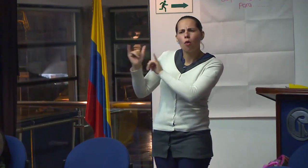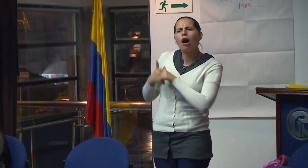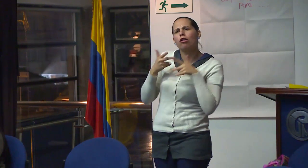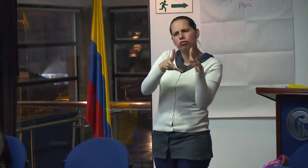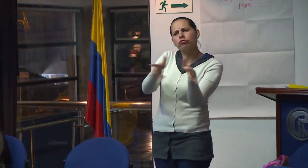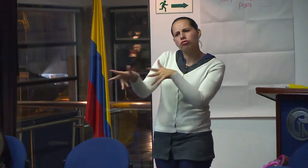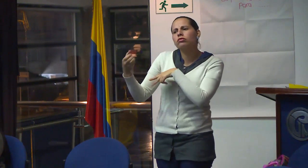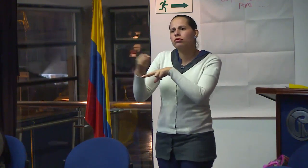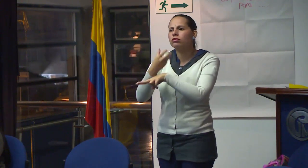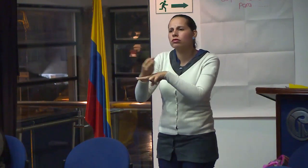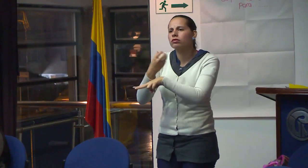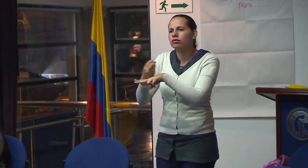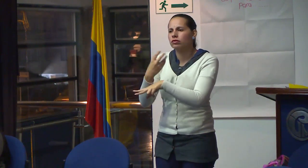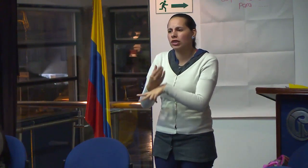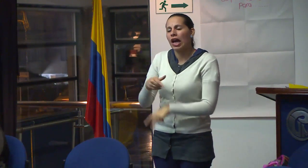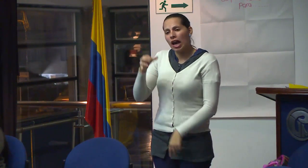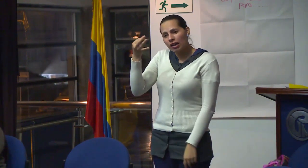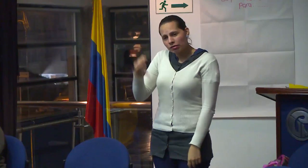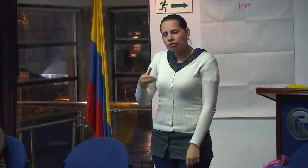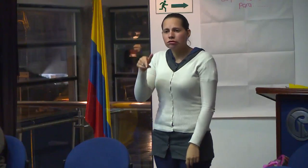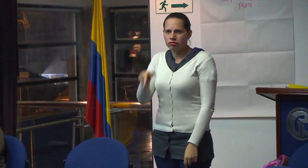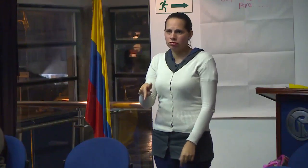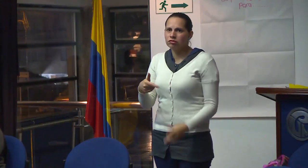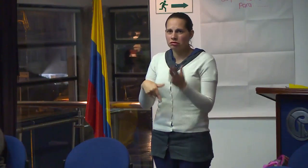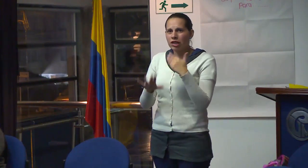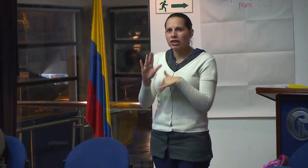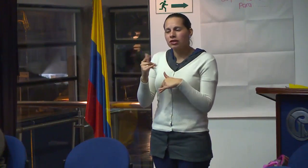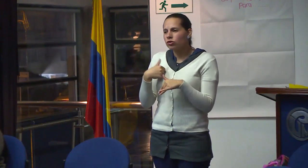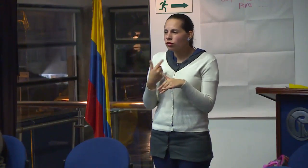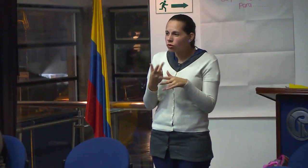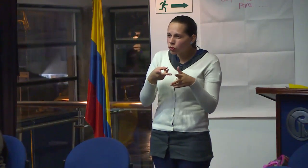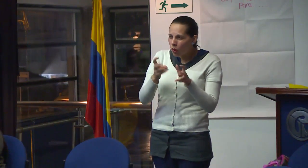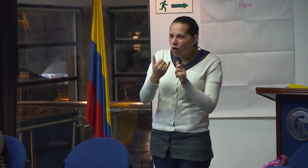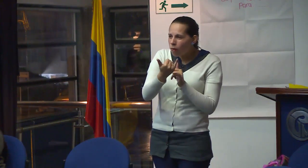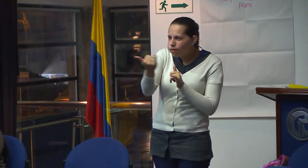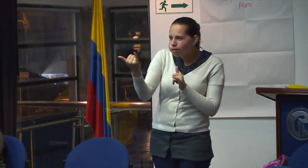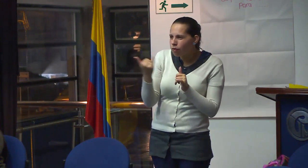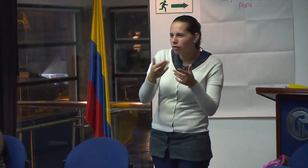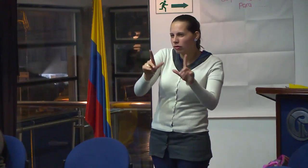Desde ahí tienen un gran peso estos nuevos maestros que están saliendo en tratar de